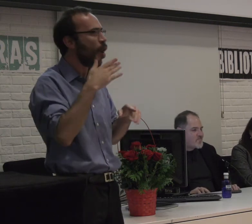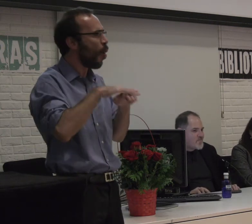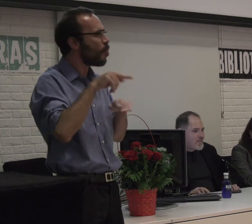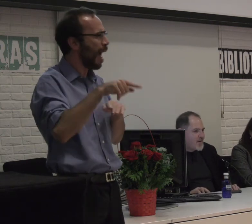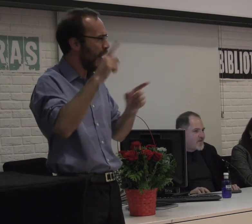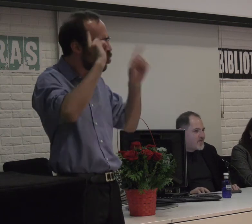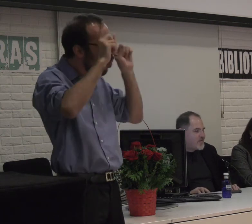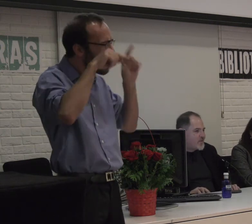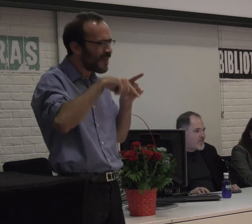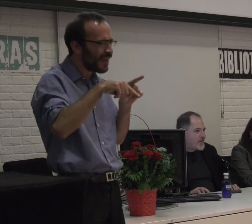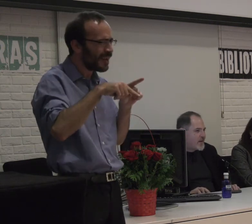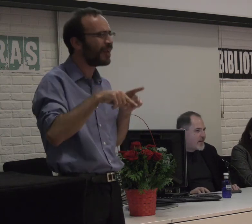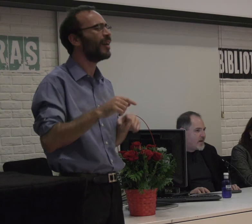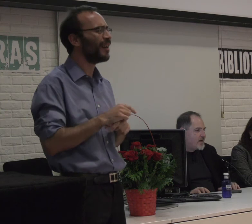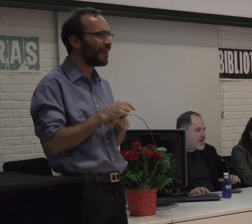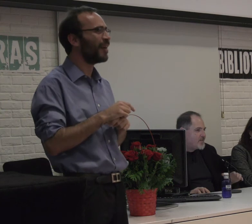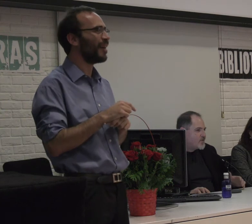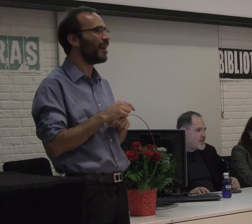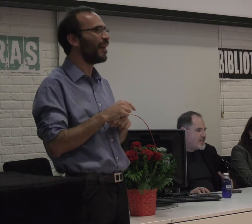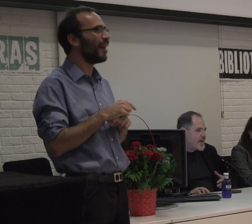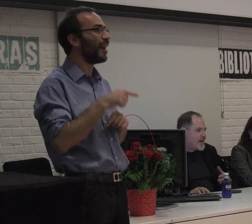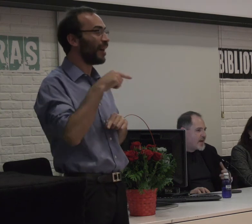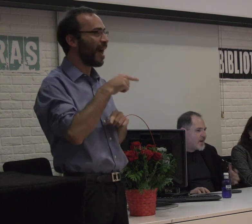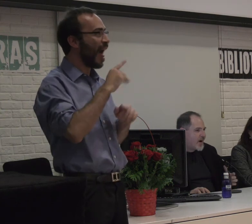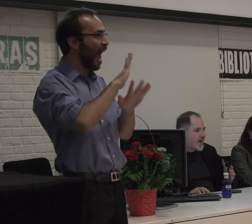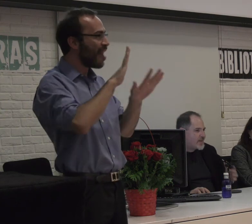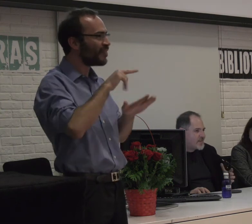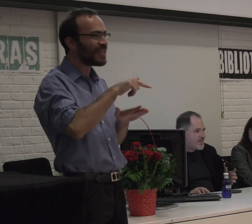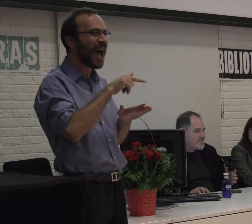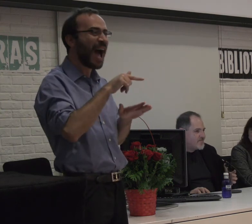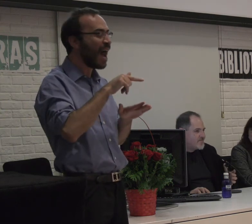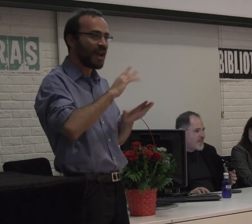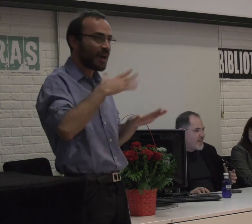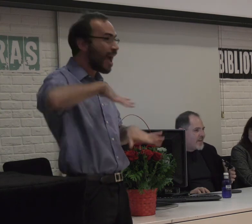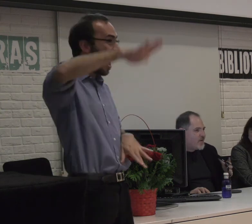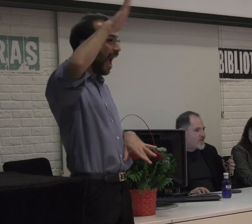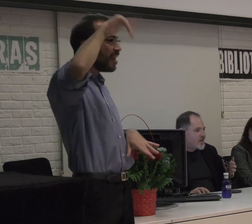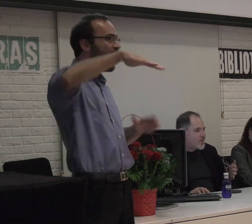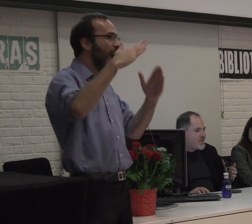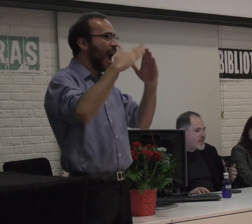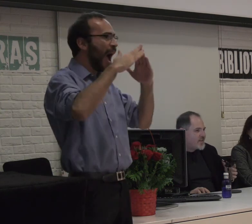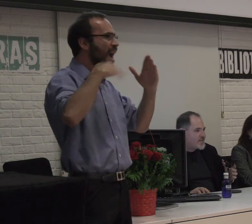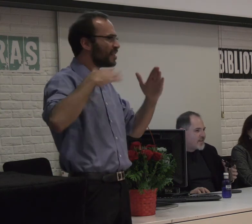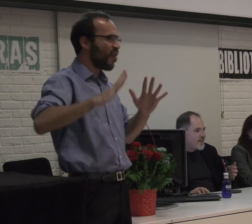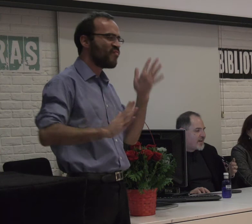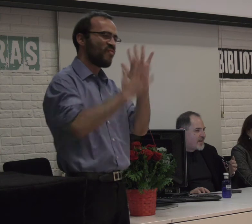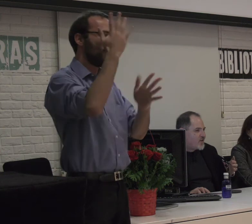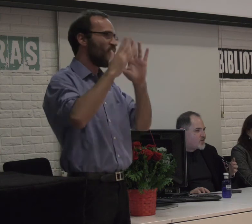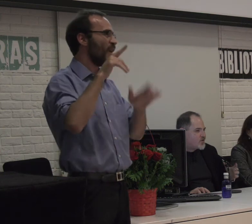pero, bueno, al final de la historia llegan a quemar la casa y lo que se encuentran es que en los